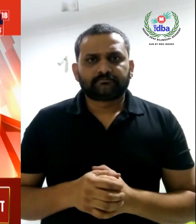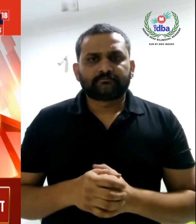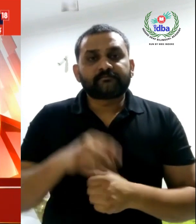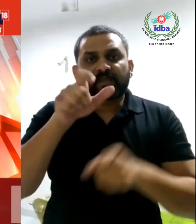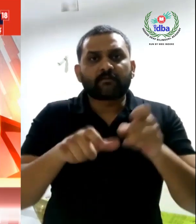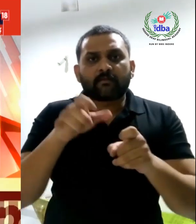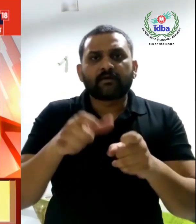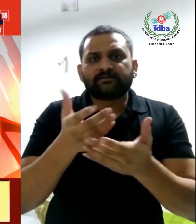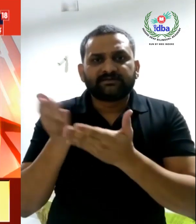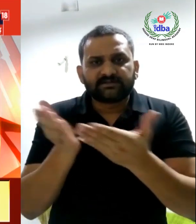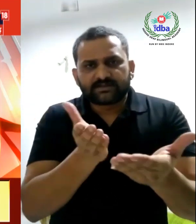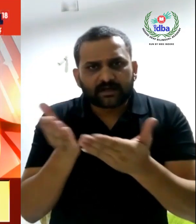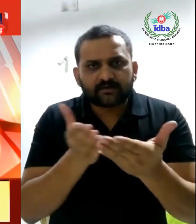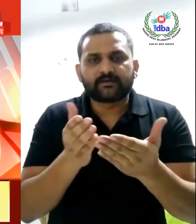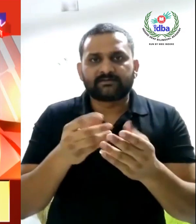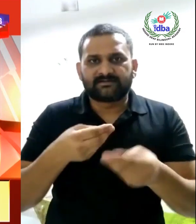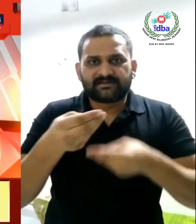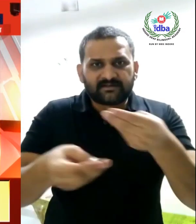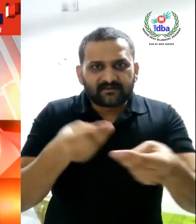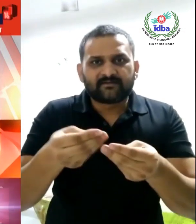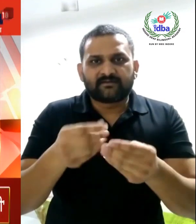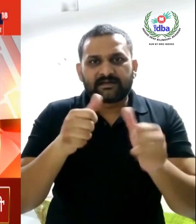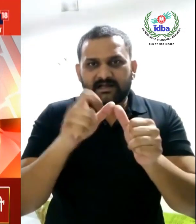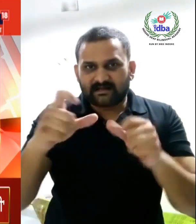पब्लिक सर्विस डिलीवरी गारंटी एक्ट के अंतर्गत